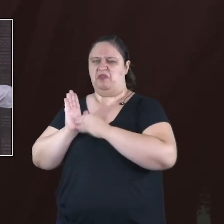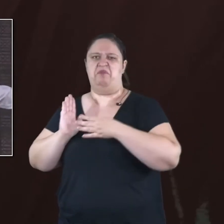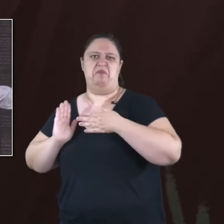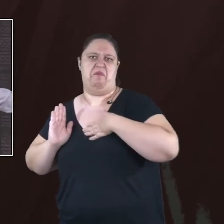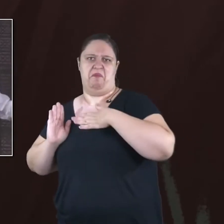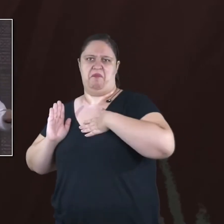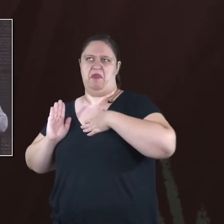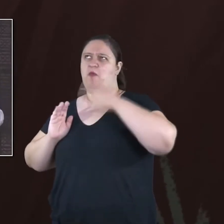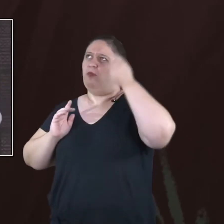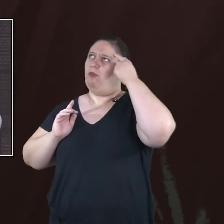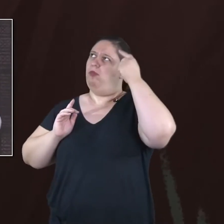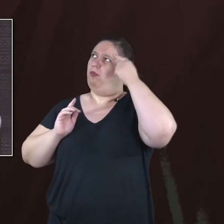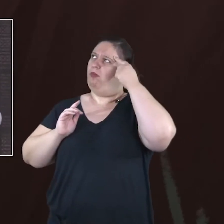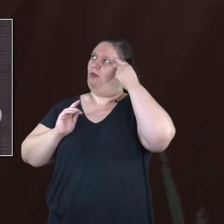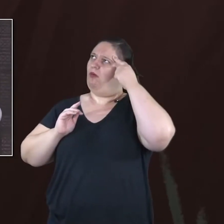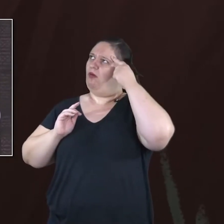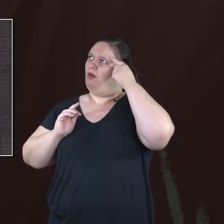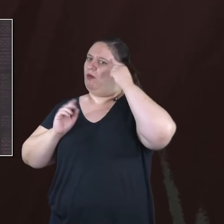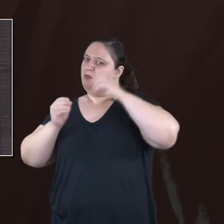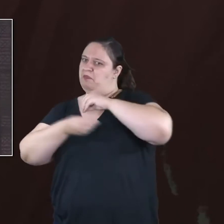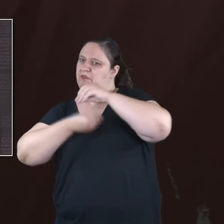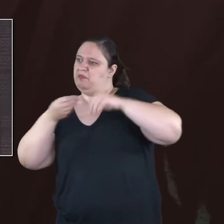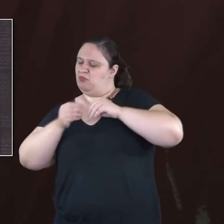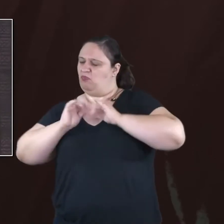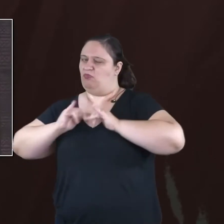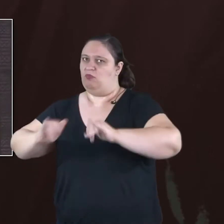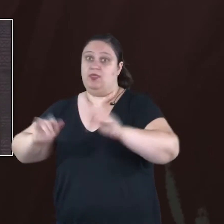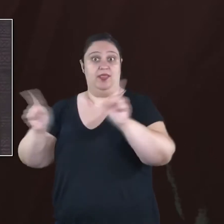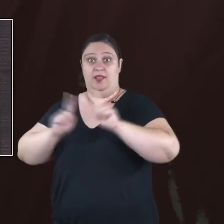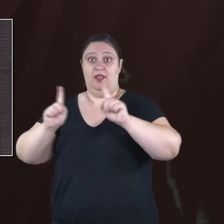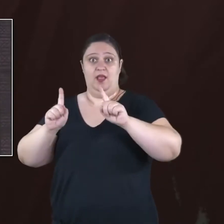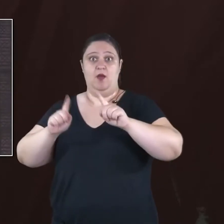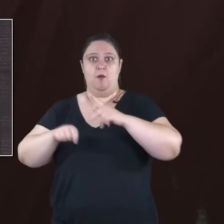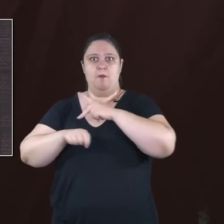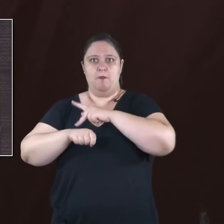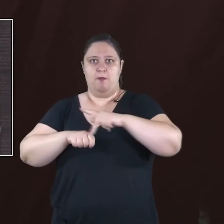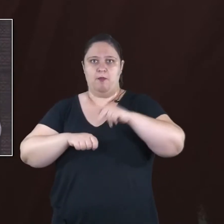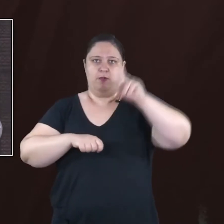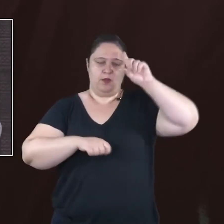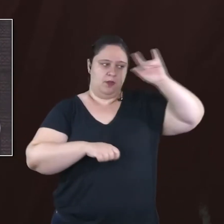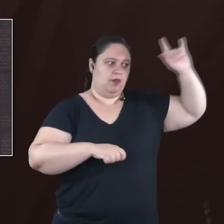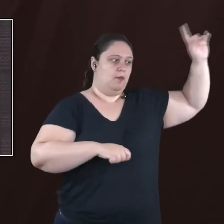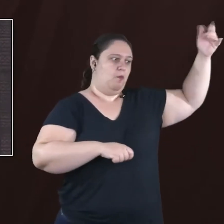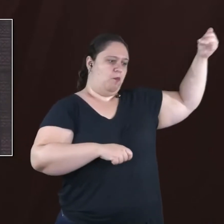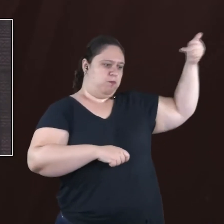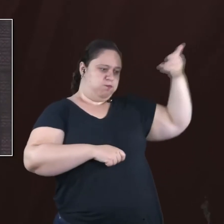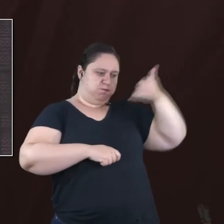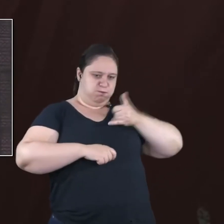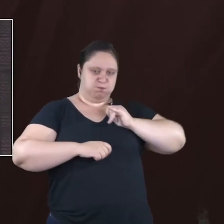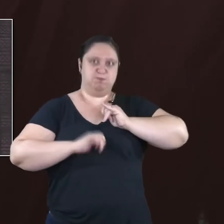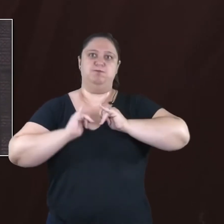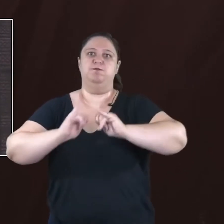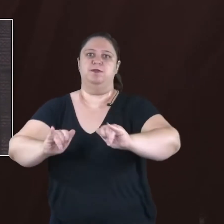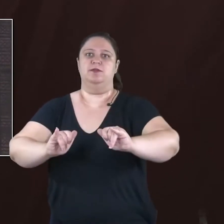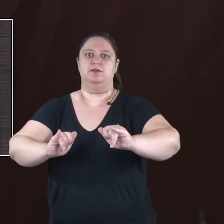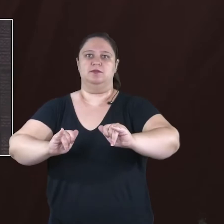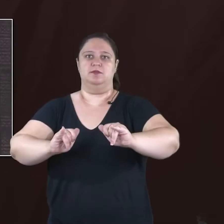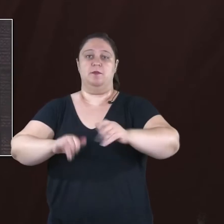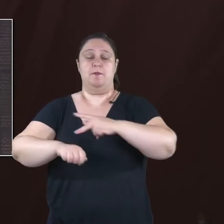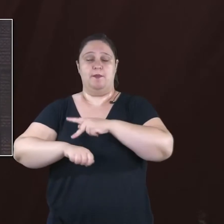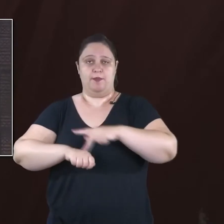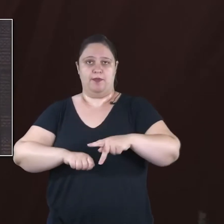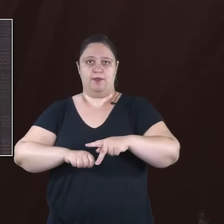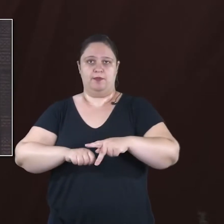da memória, vem do próprio Deus. Amém. Vamos lá. 1